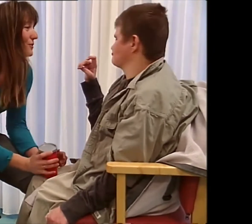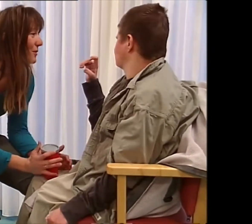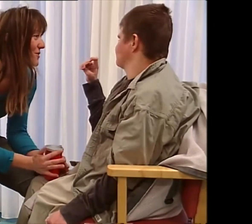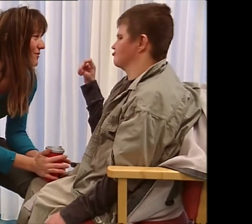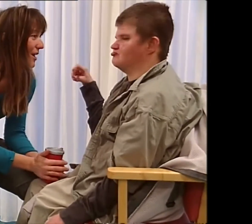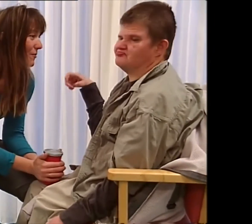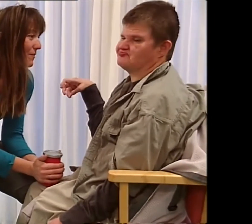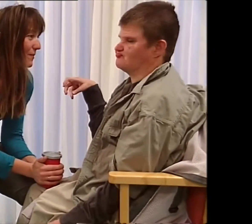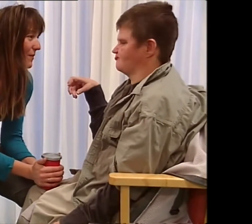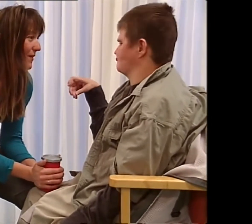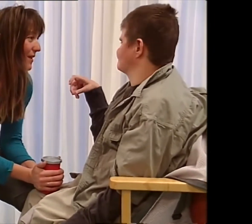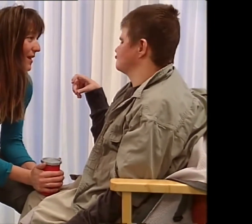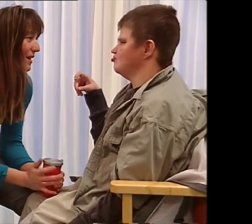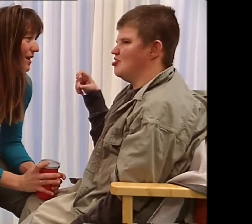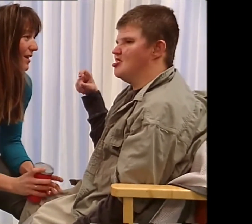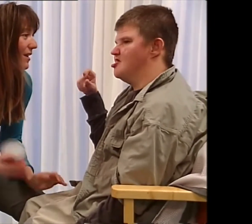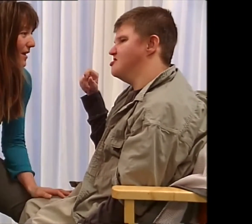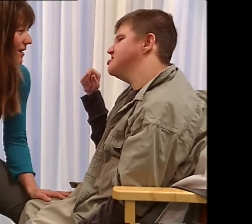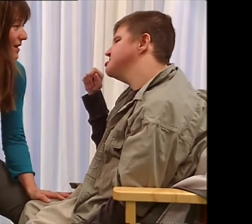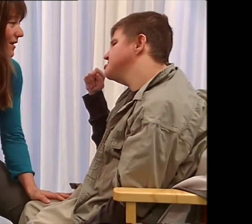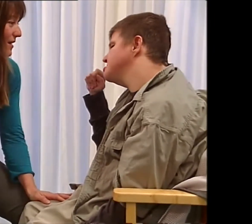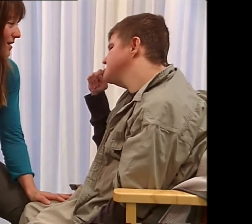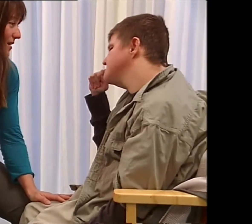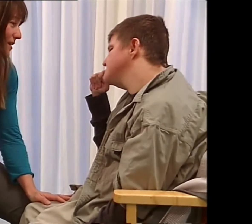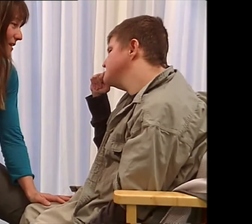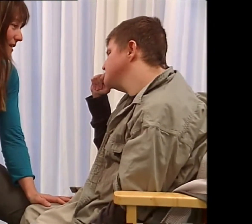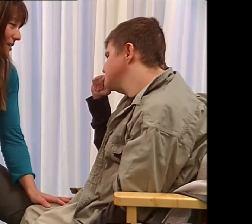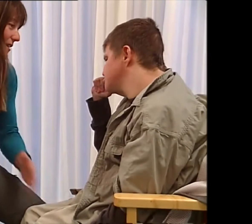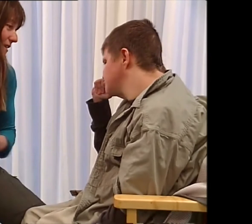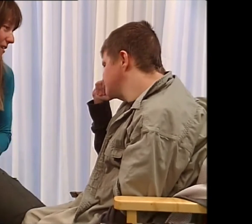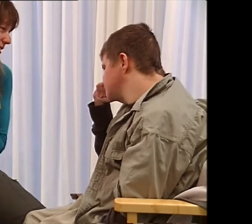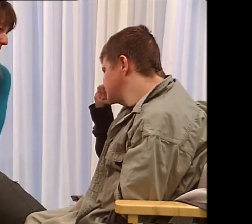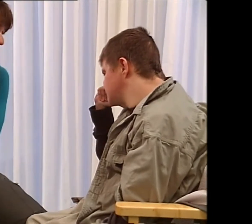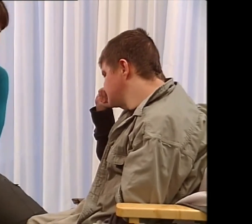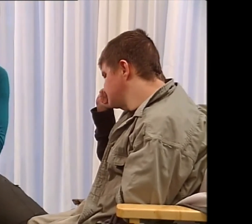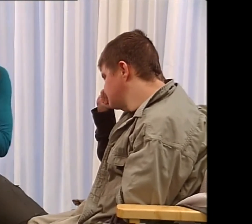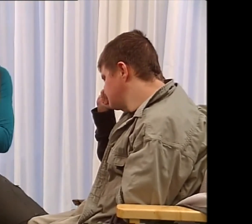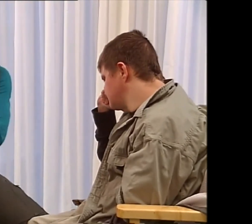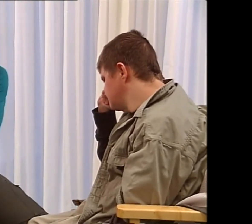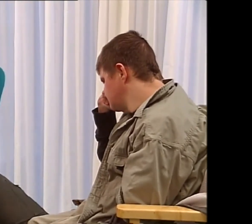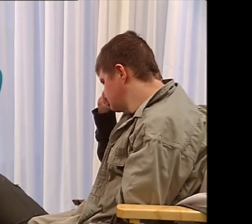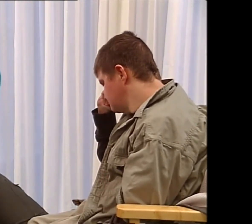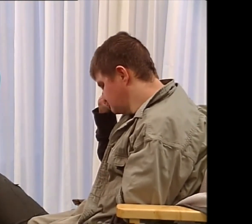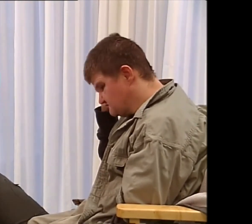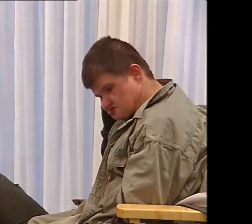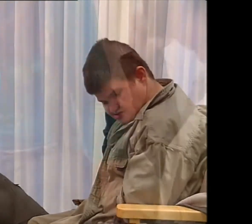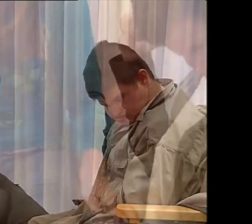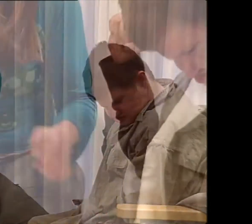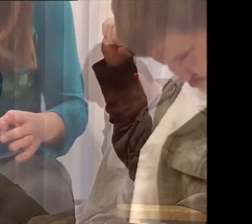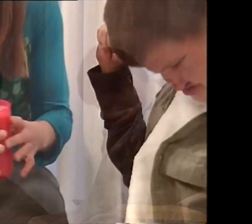Door al deze beperkingen is Corrie snel geneigd om in zichzelf gekeerd te zijn. We proberen daarom zijn overige zintuigen aan